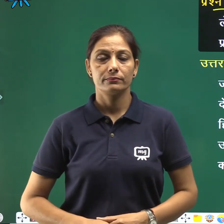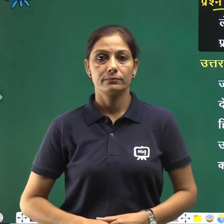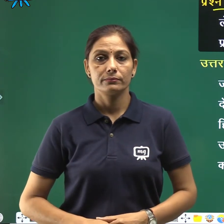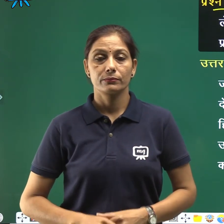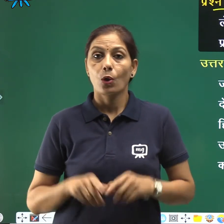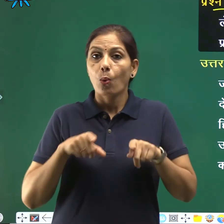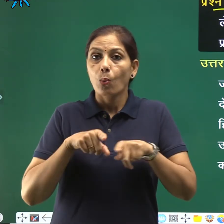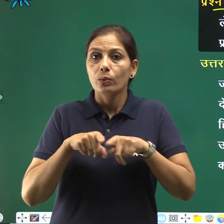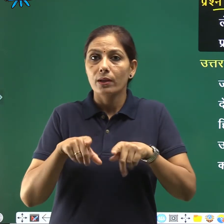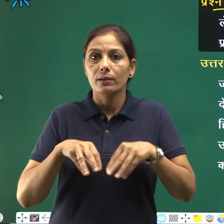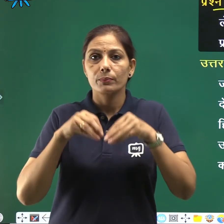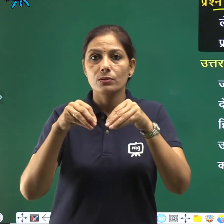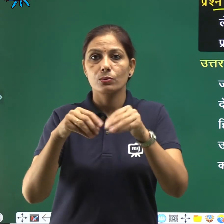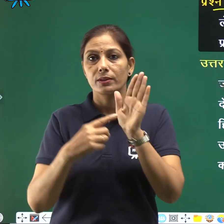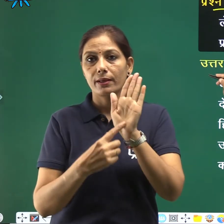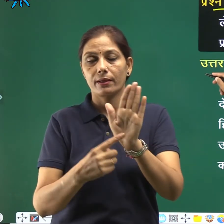उदाहरण प्रस्तुत किया है।